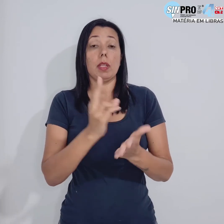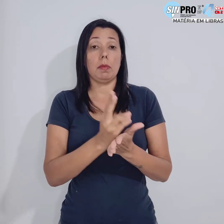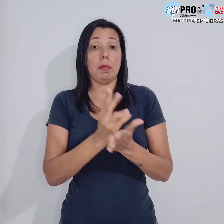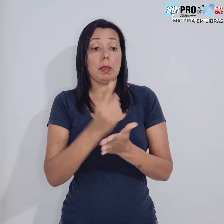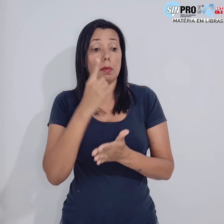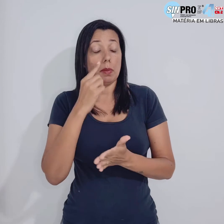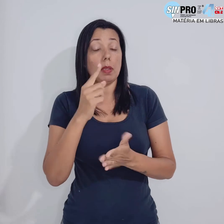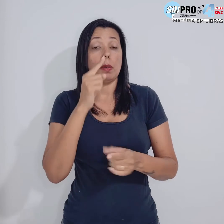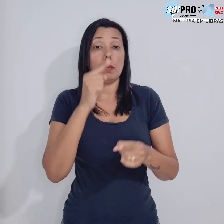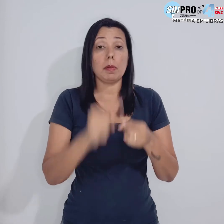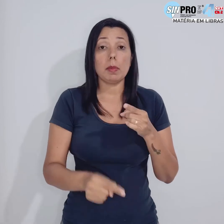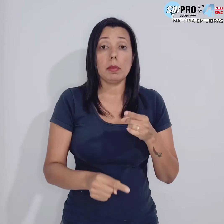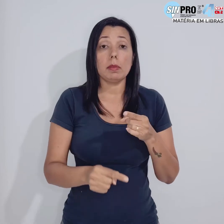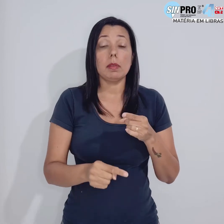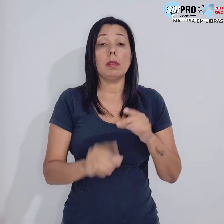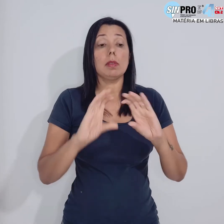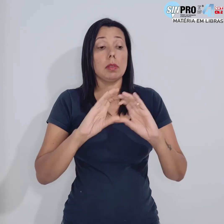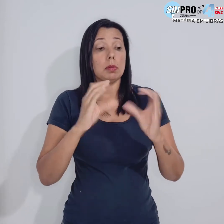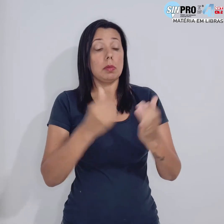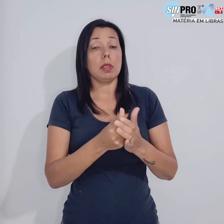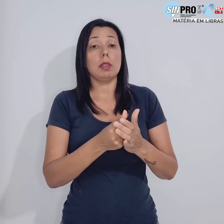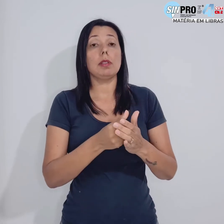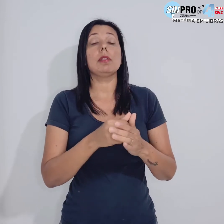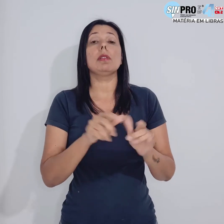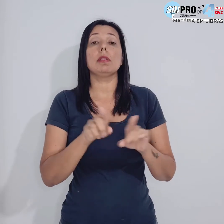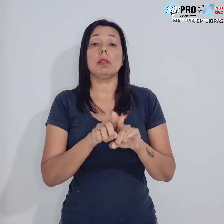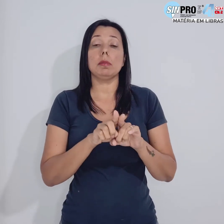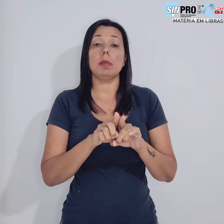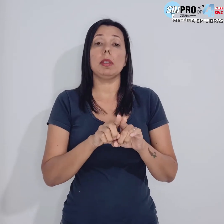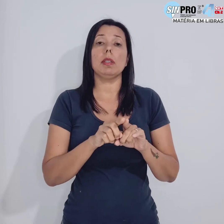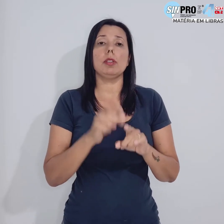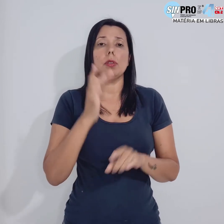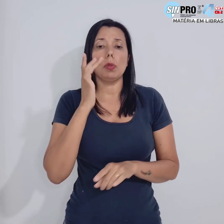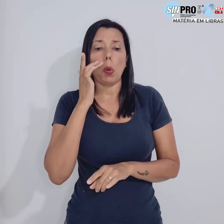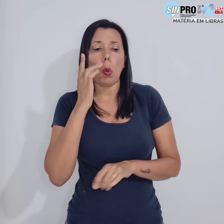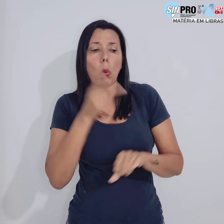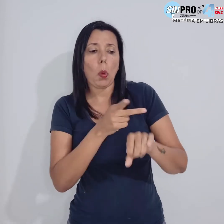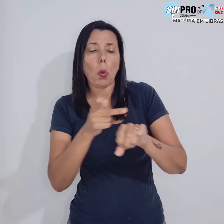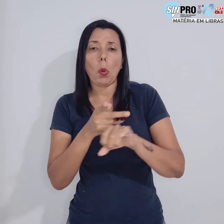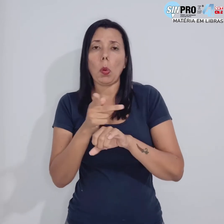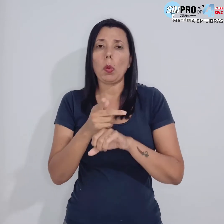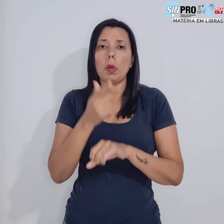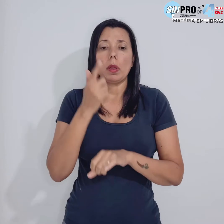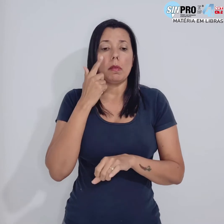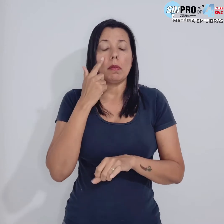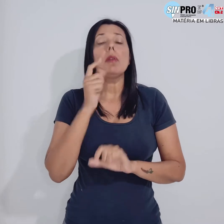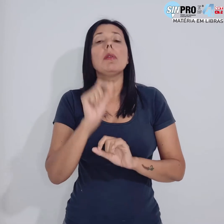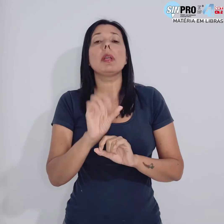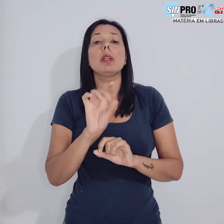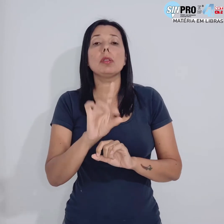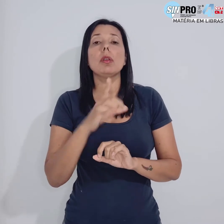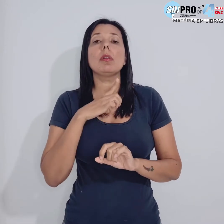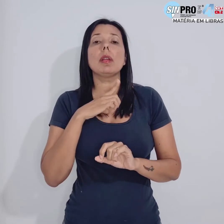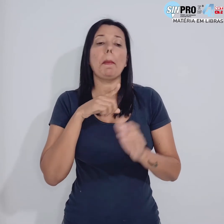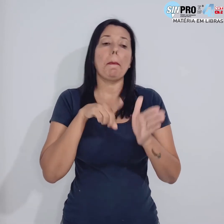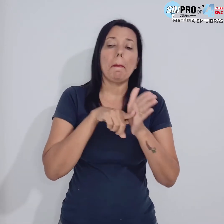boiada, como disse o ministro do Meio Ambiente, Ricardo Salles, na famosa reunião de 22 de abril de